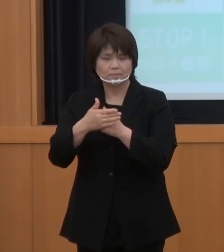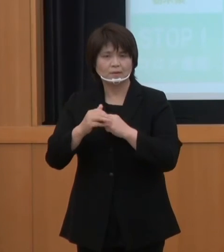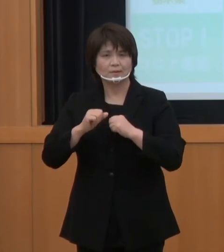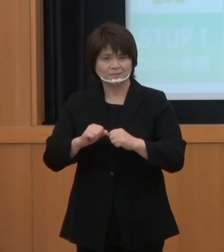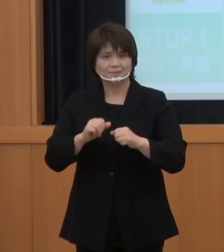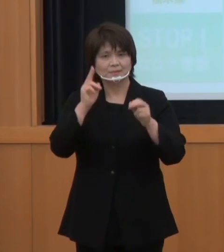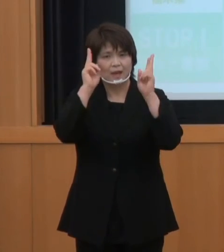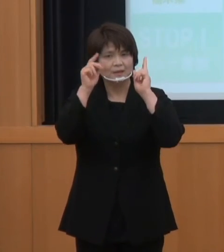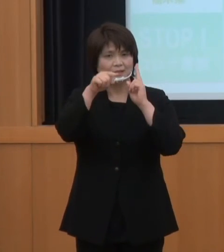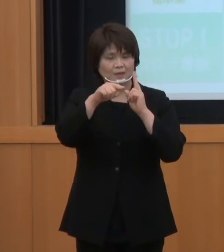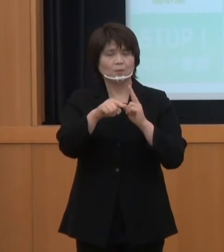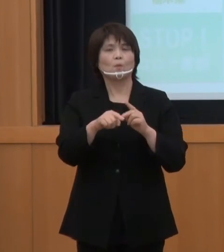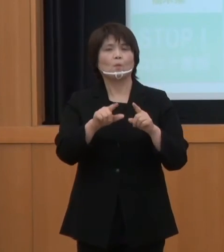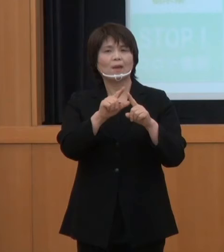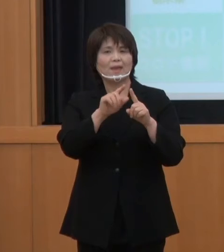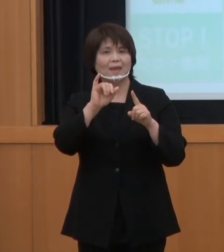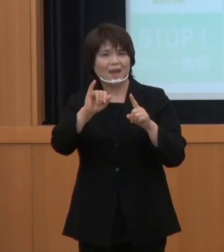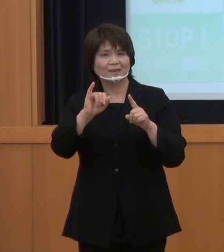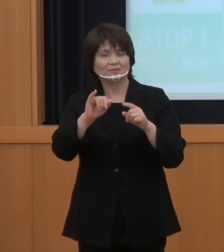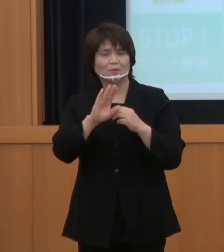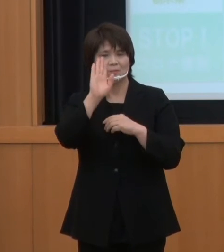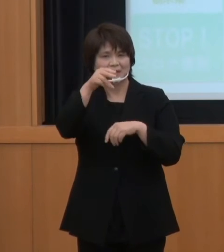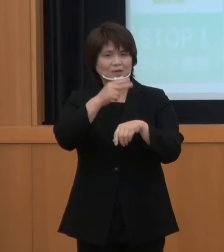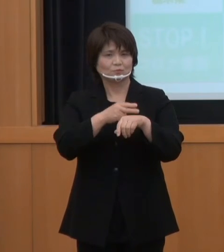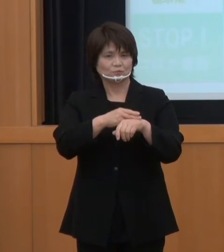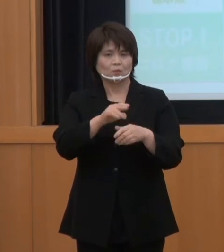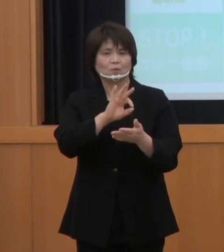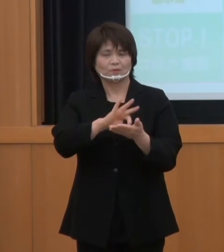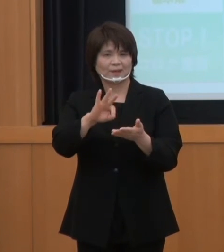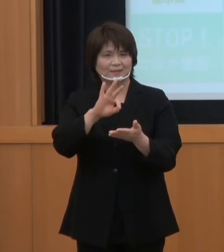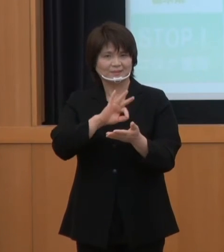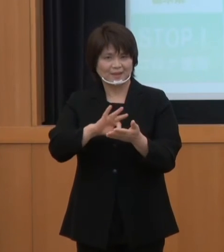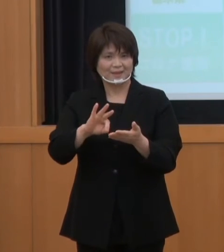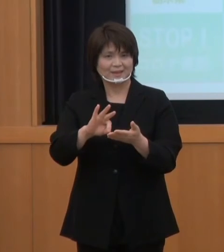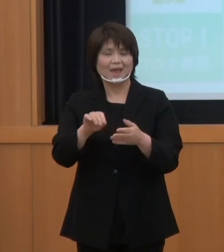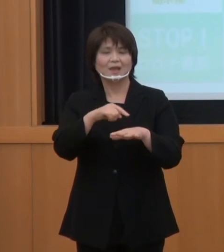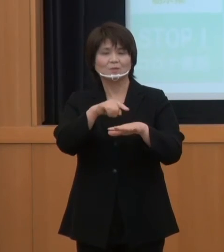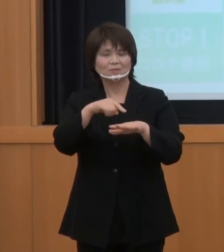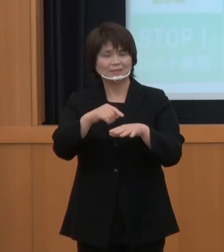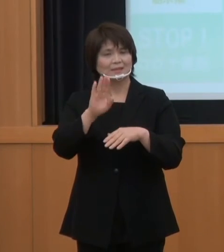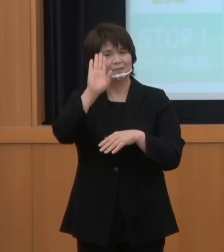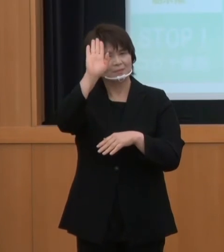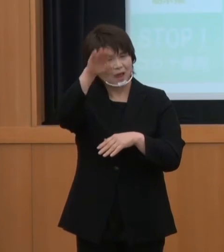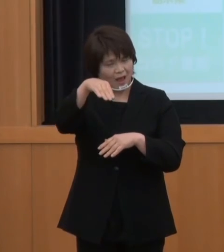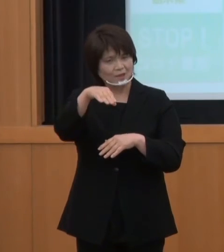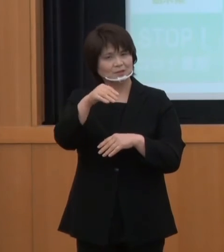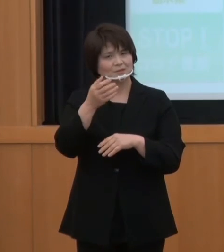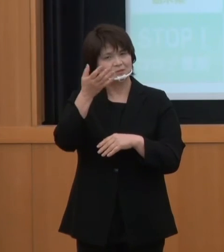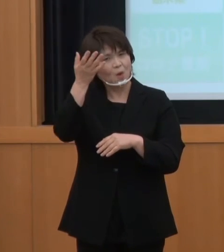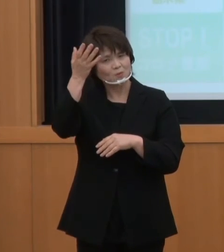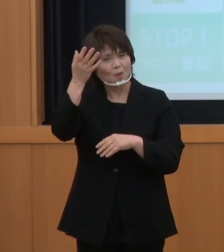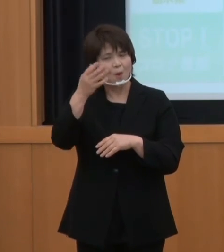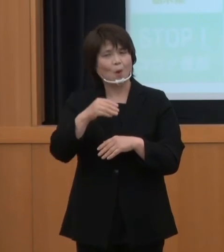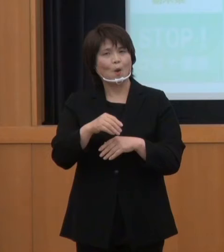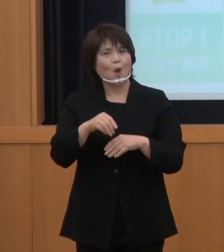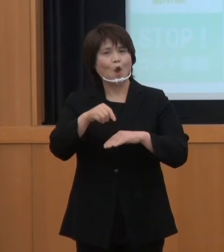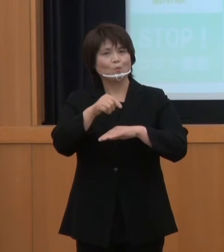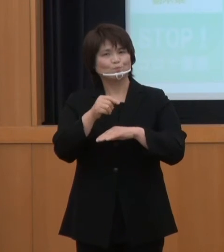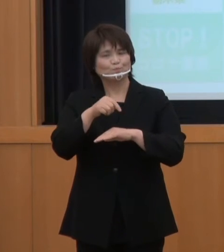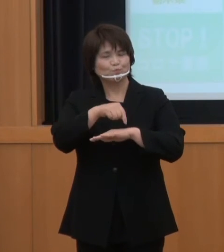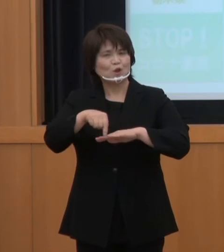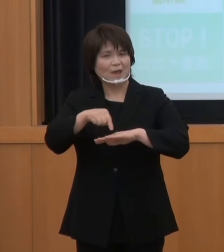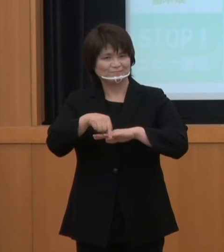等の未来技術の導入を促進し、栃木未来創造プランに掲げた将来像、